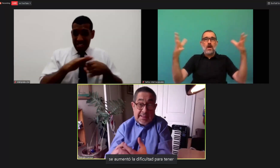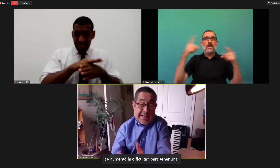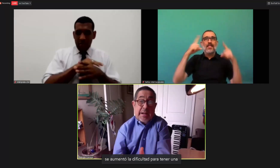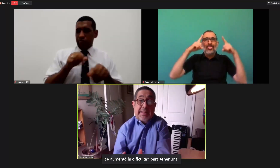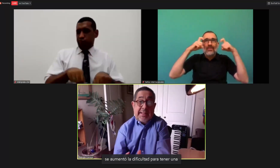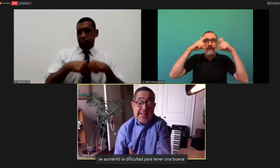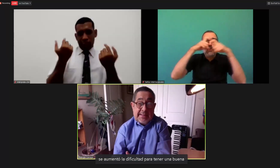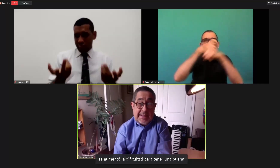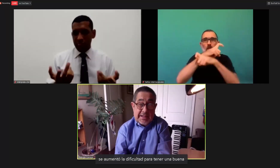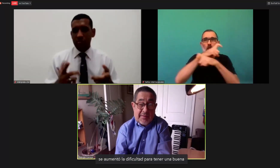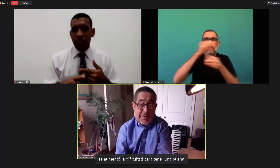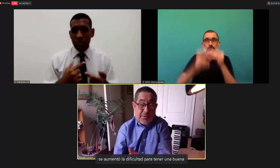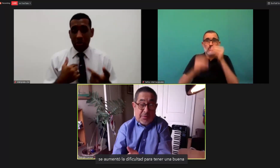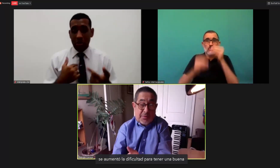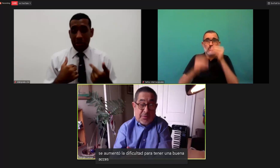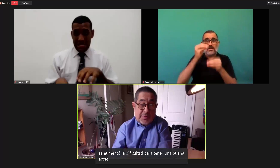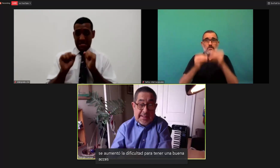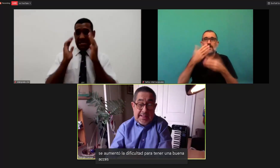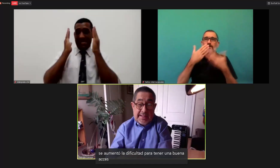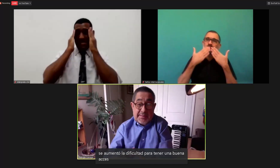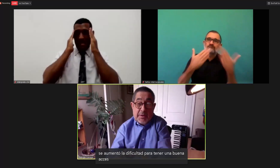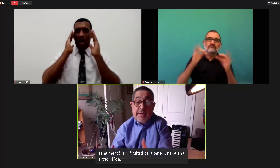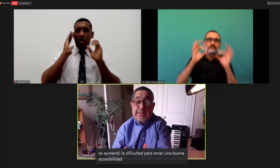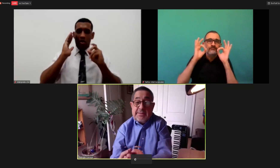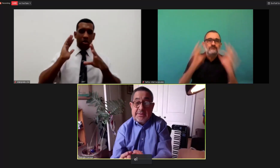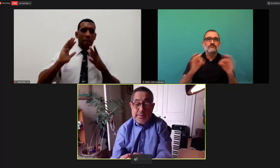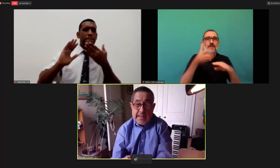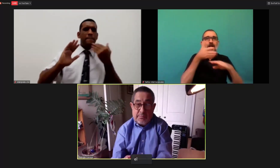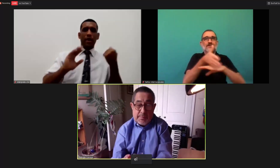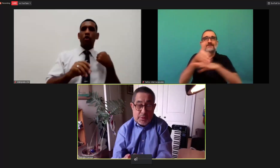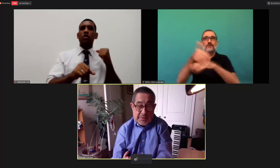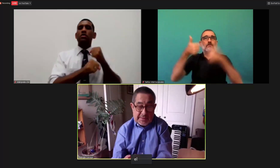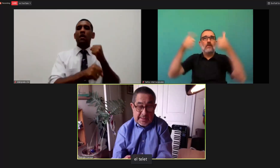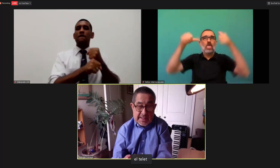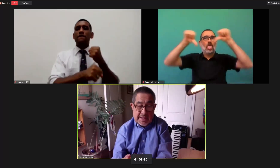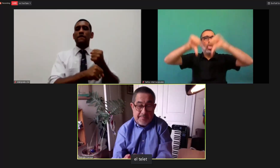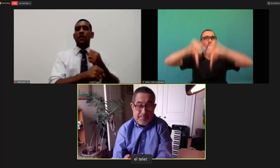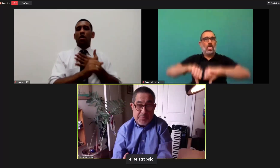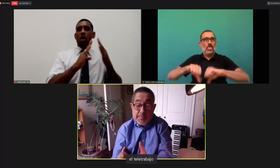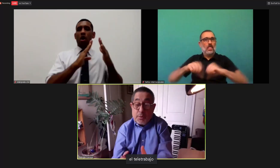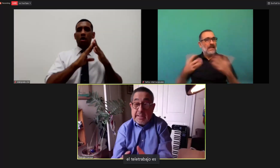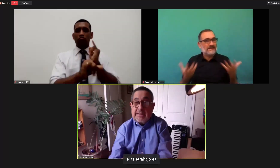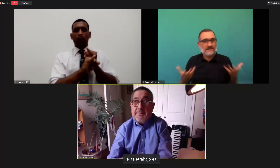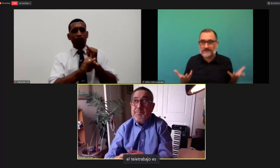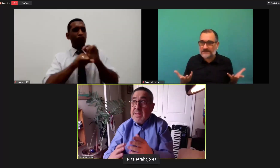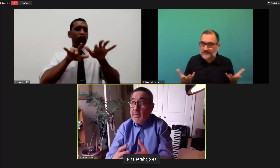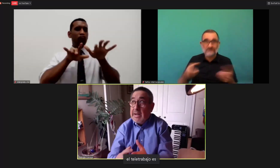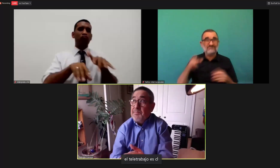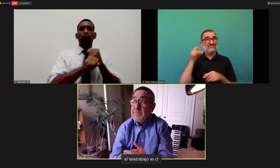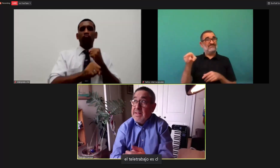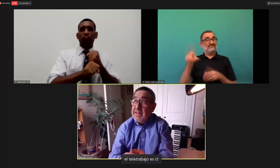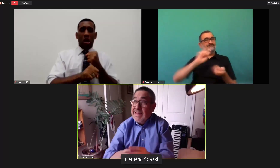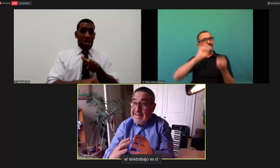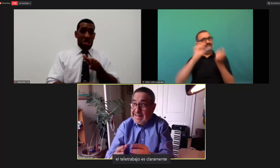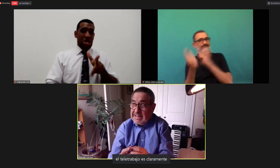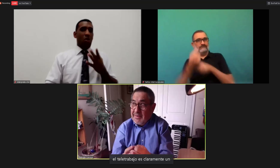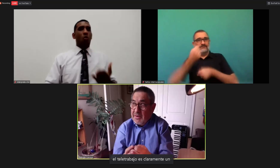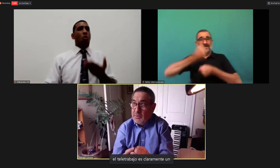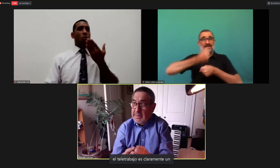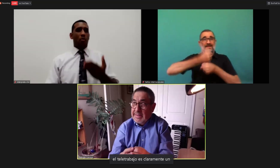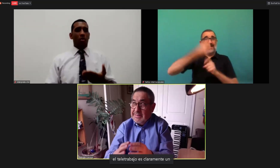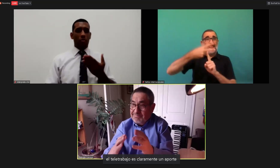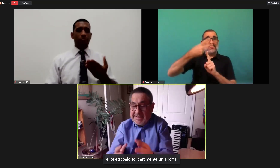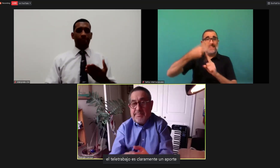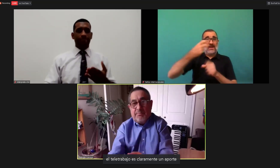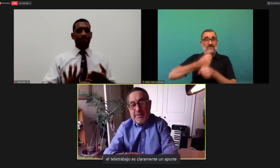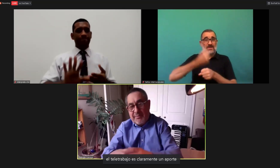Entonces, claramente el teletrabajo, bueno, es un aporte bastante importante. Ahora, el